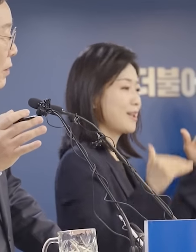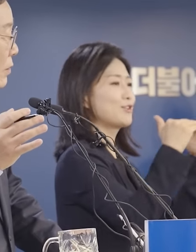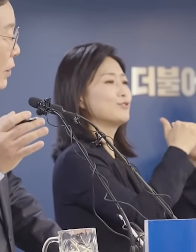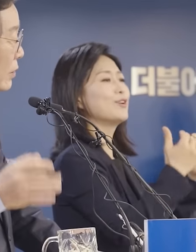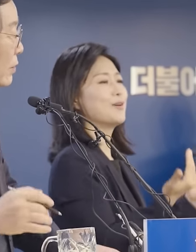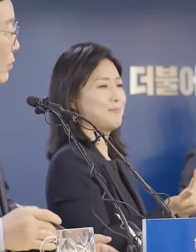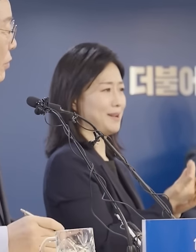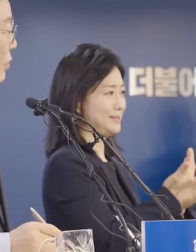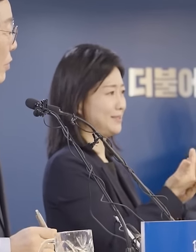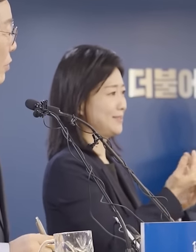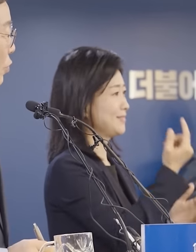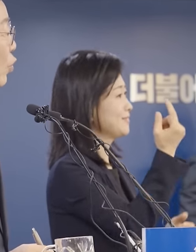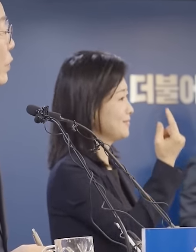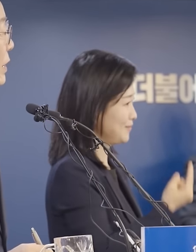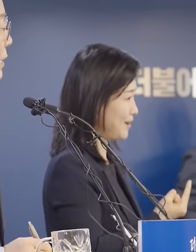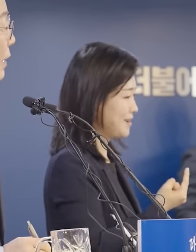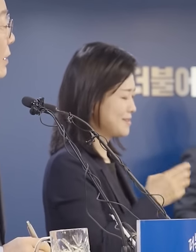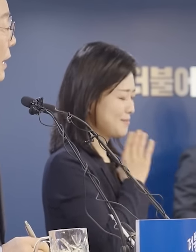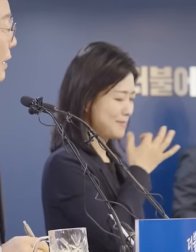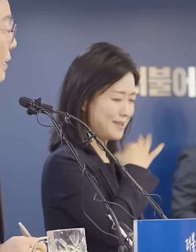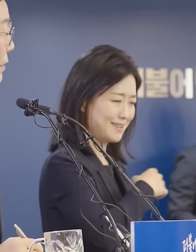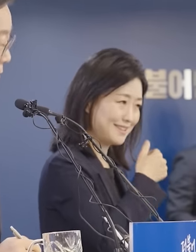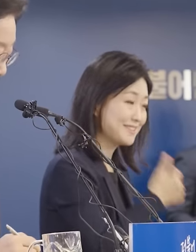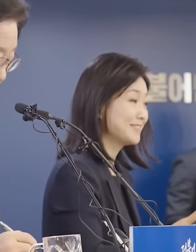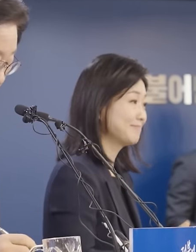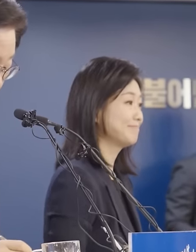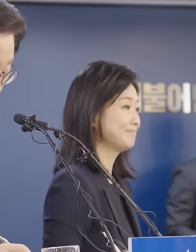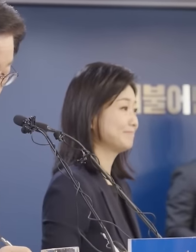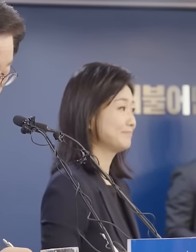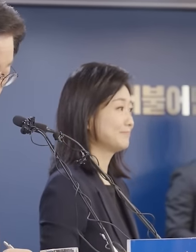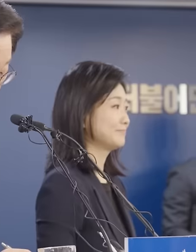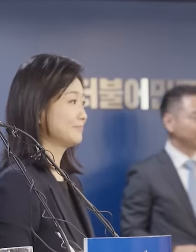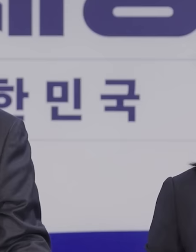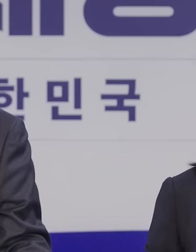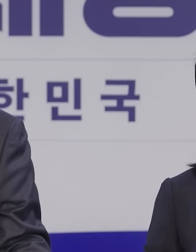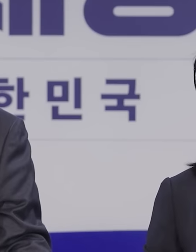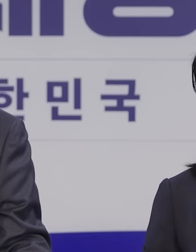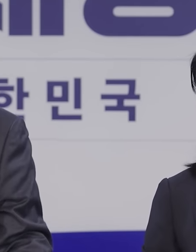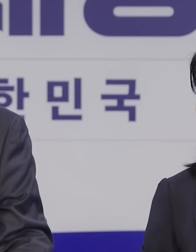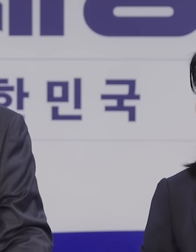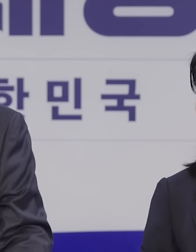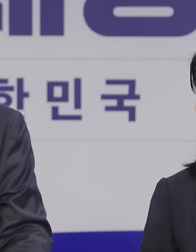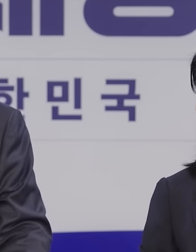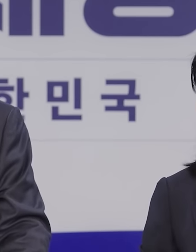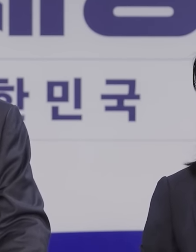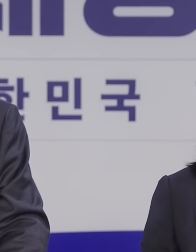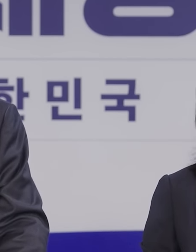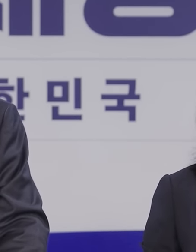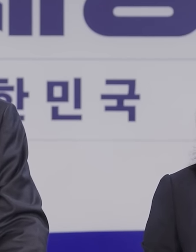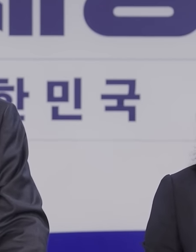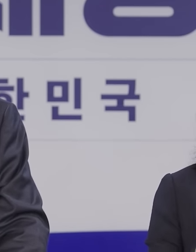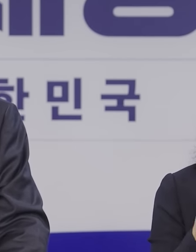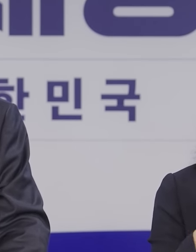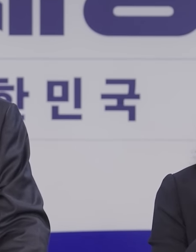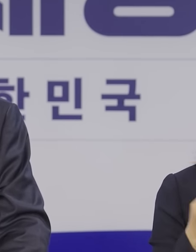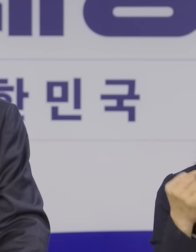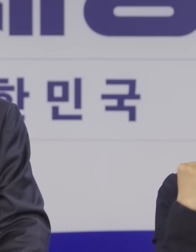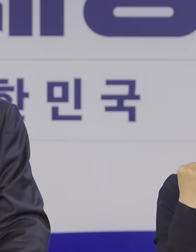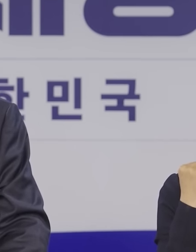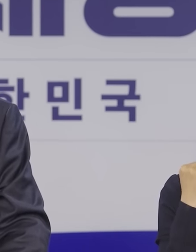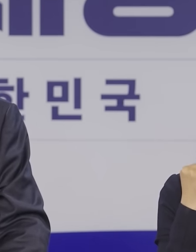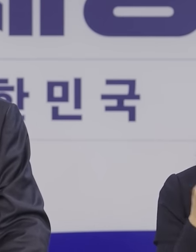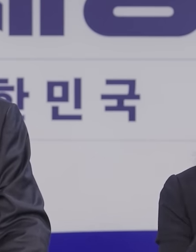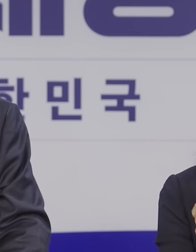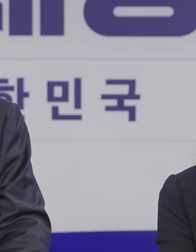정말 결정적으로 도움이 될 거다. 그런 생각합니다. 트루경제 윤두현 기자라고 합니다. 국민의힘이